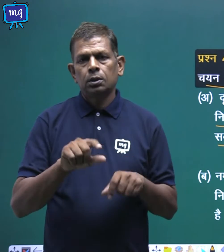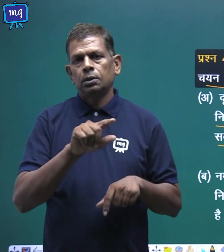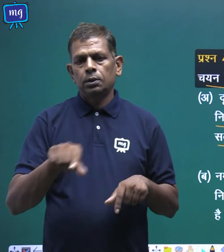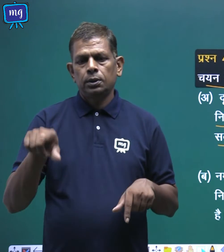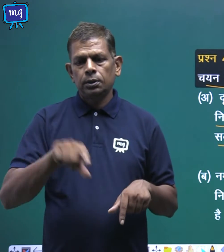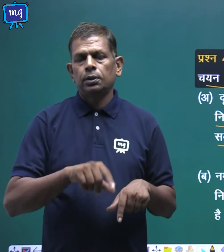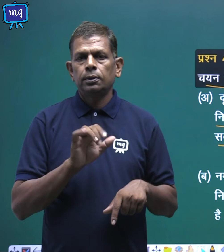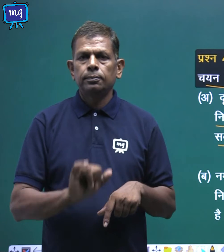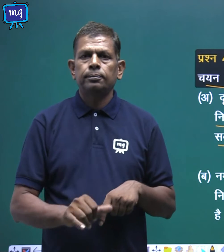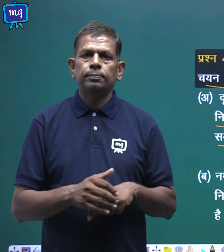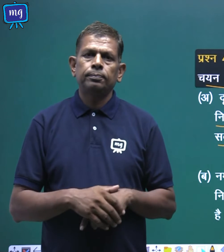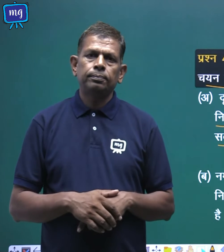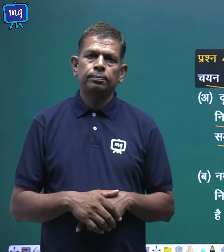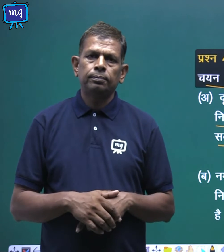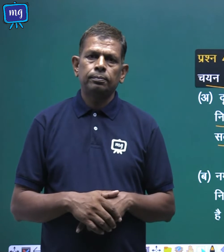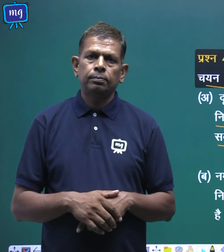है।